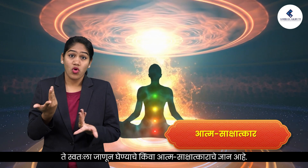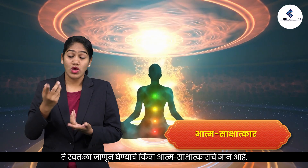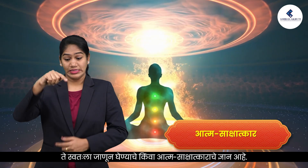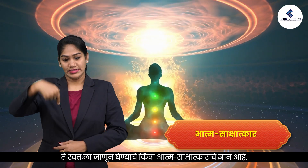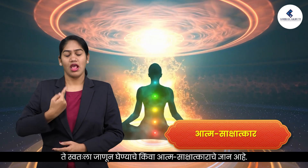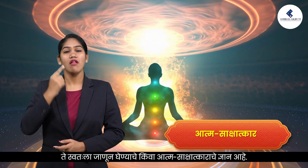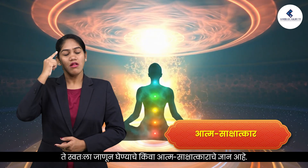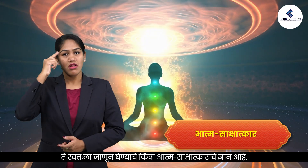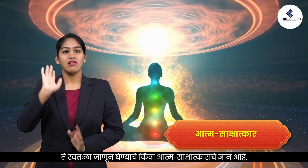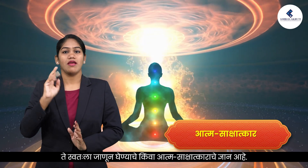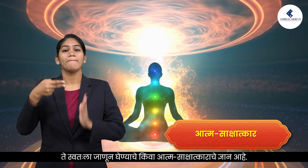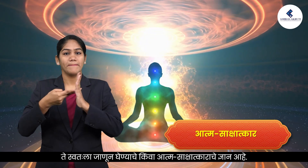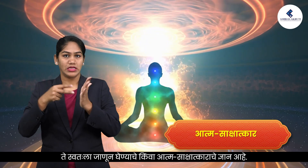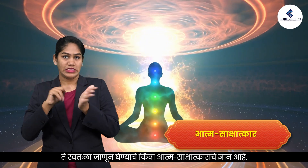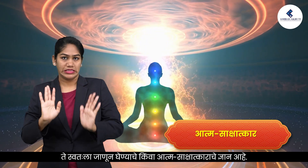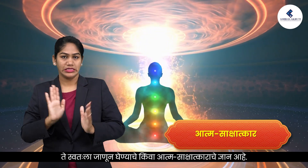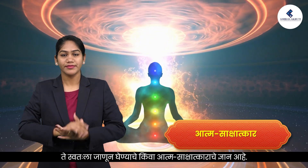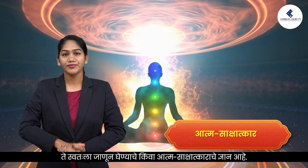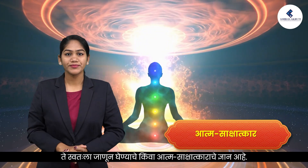आत्मसाक्षात्याचे ज्ञान आहे.